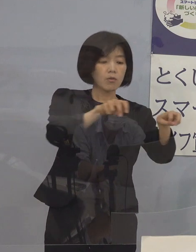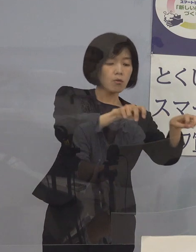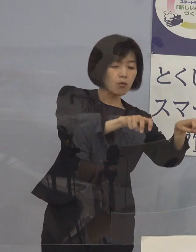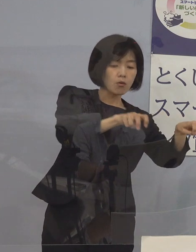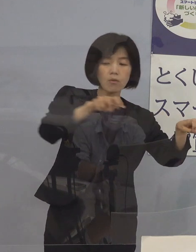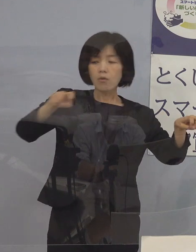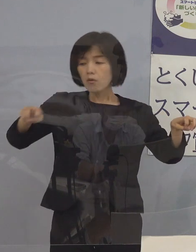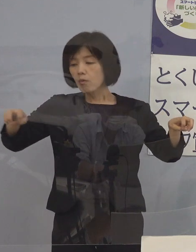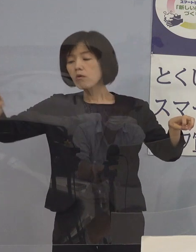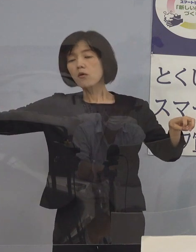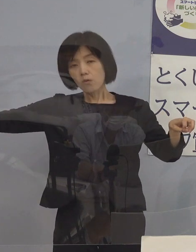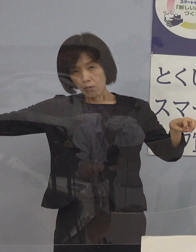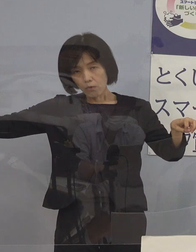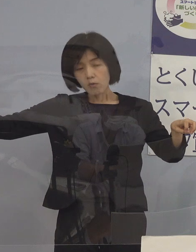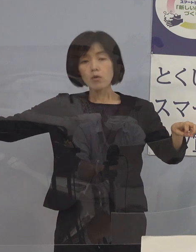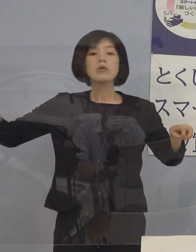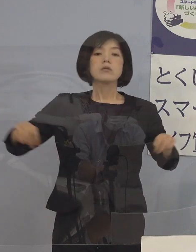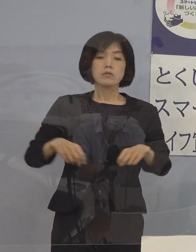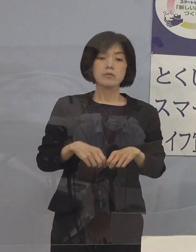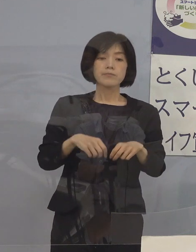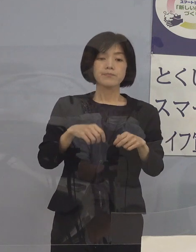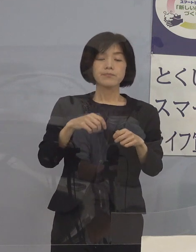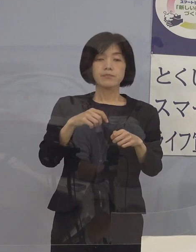も、ここの部分については、